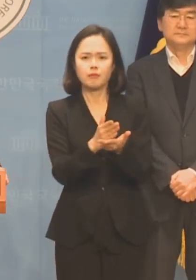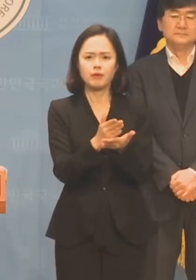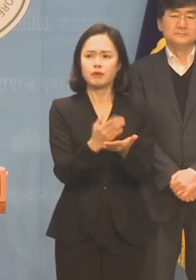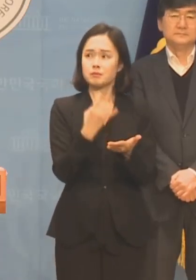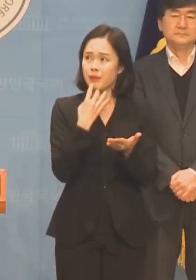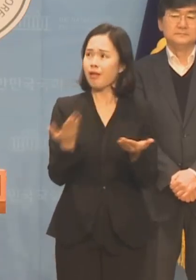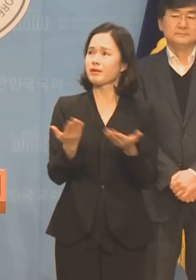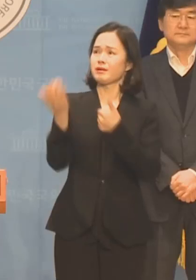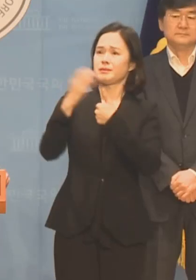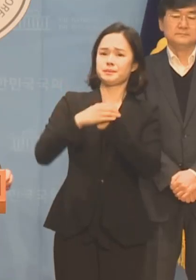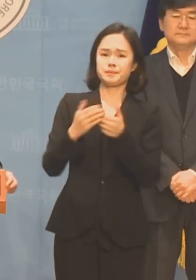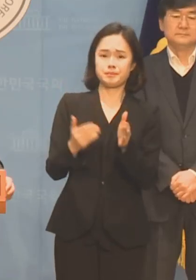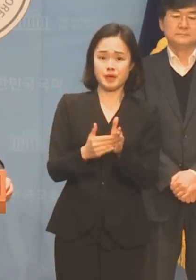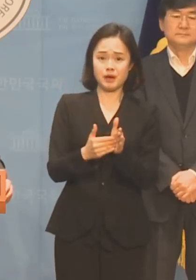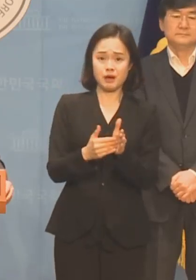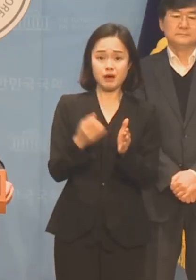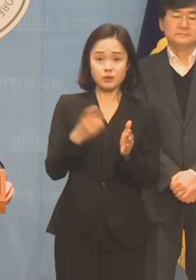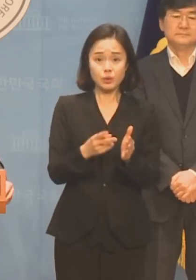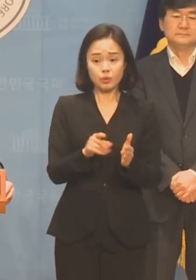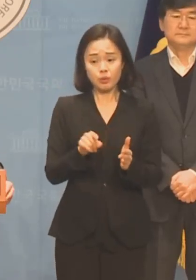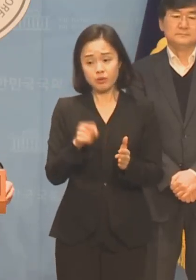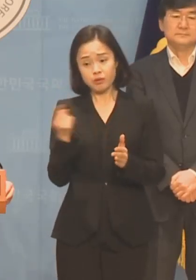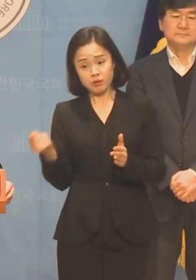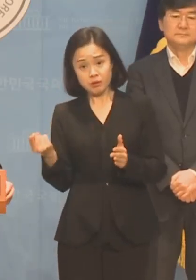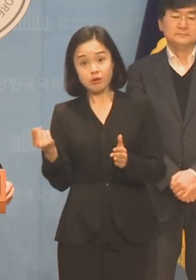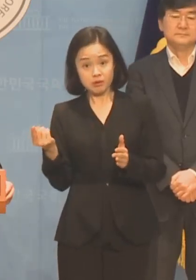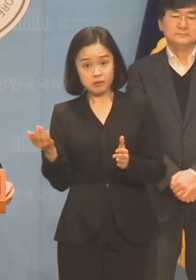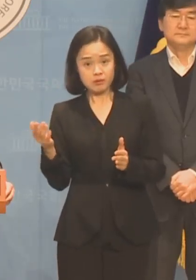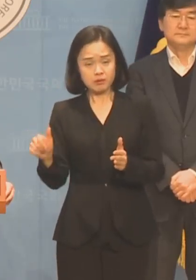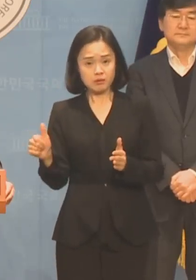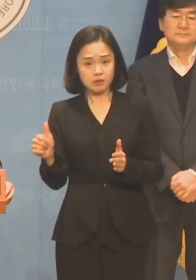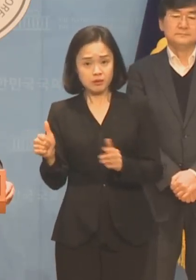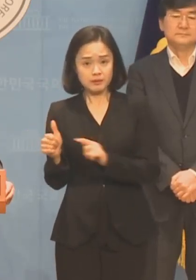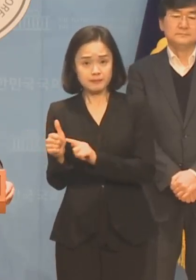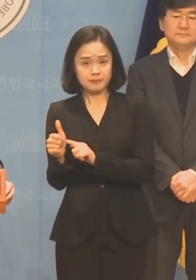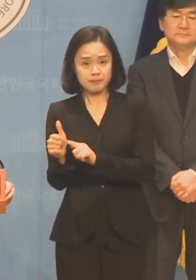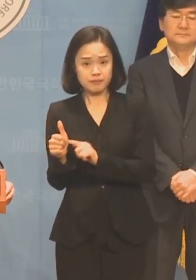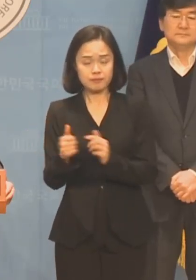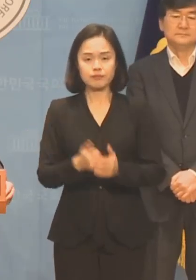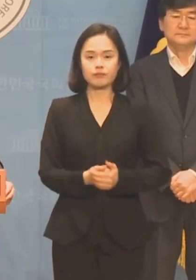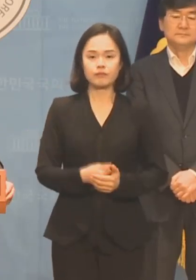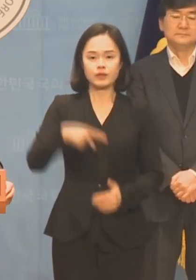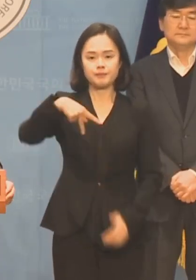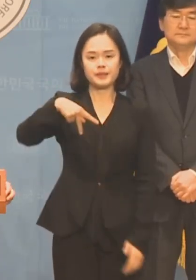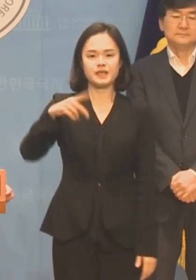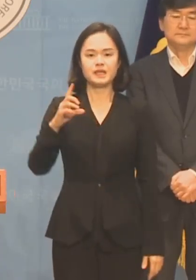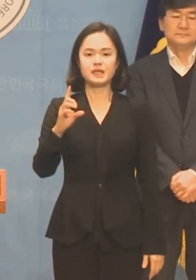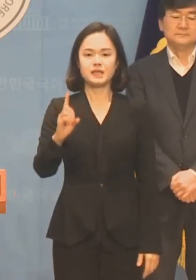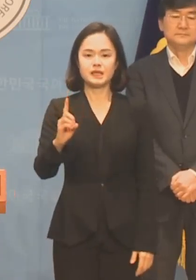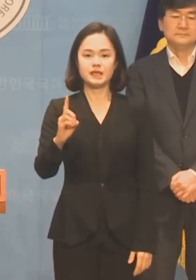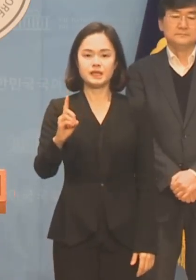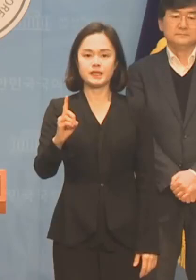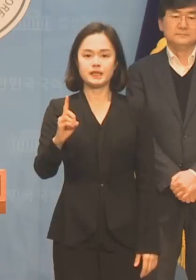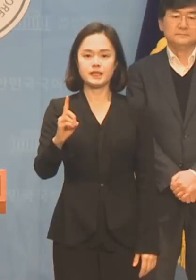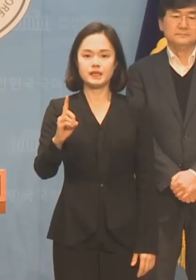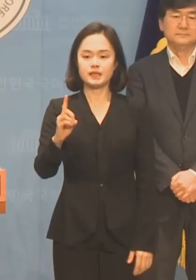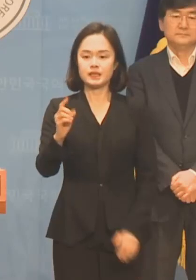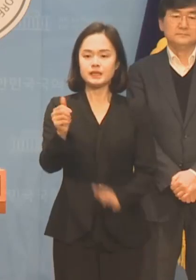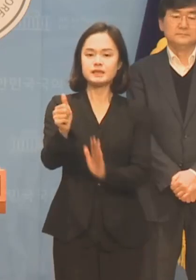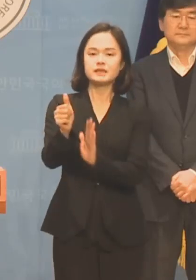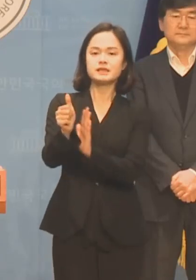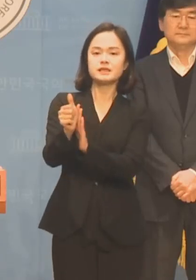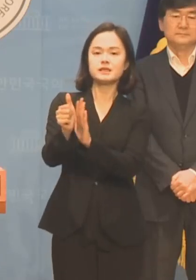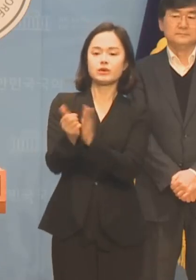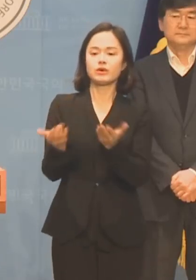경우에도 같이 생방송 뉴스팀이라는 중계 PD 기자 지원 업무를 부여받고 있다가